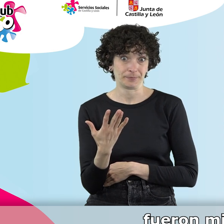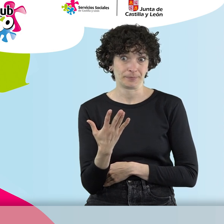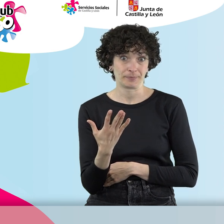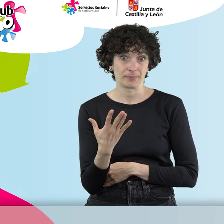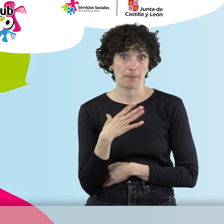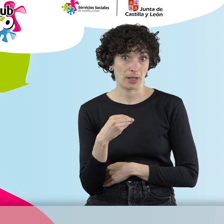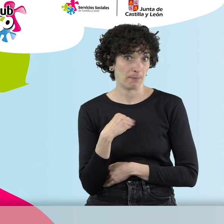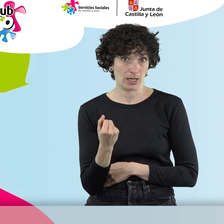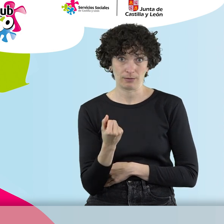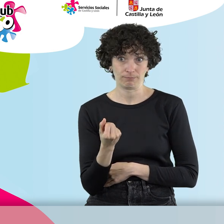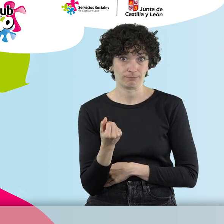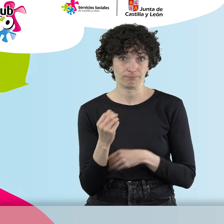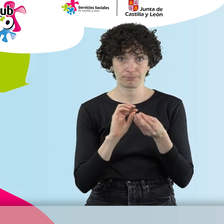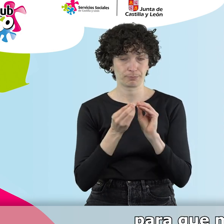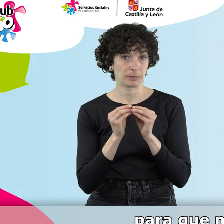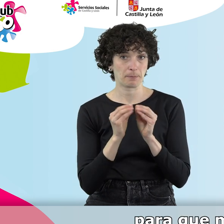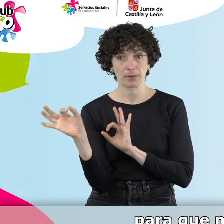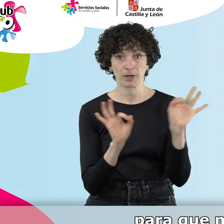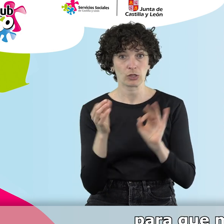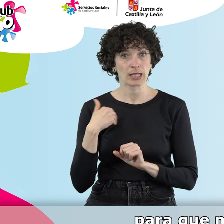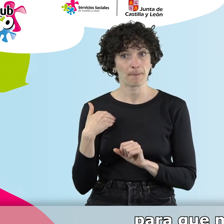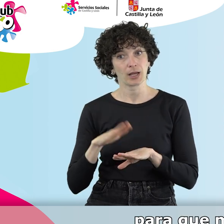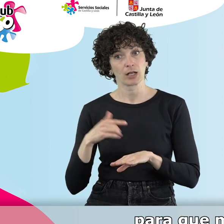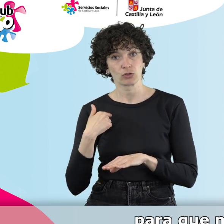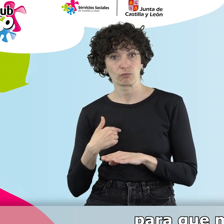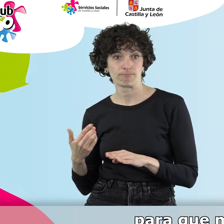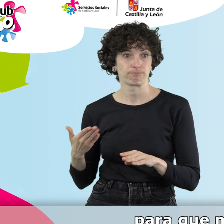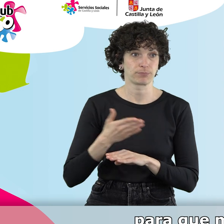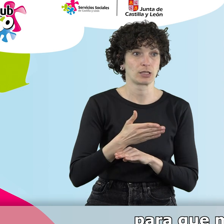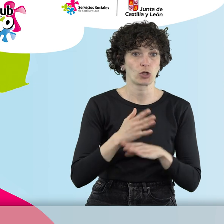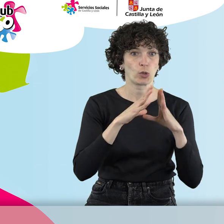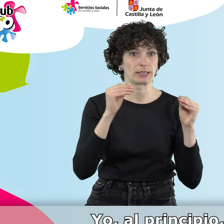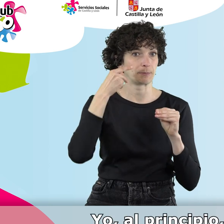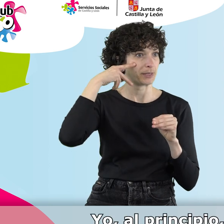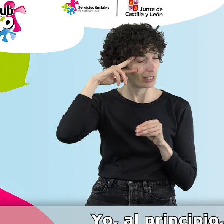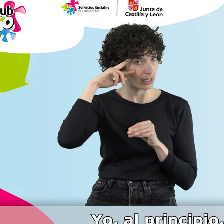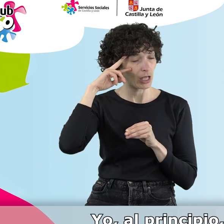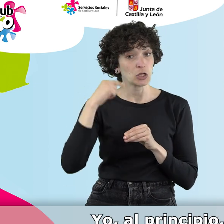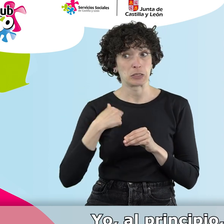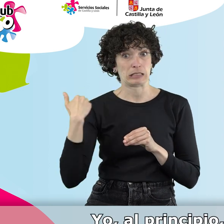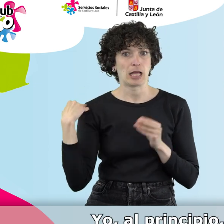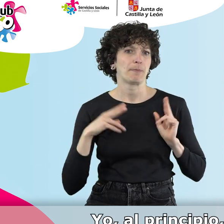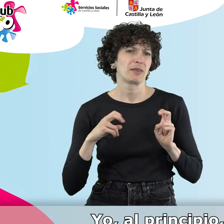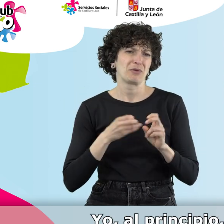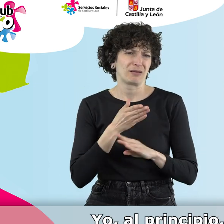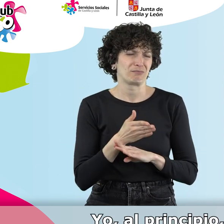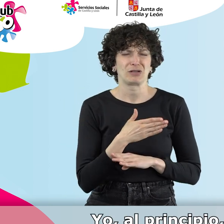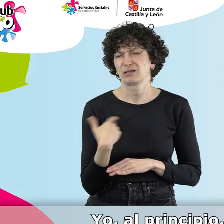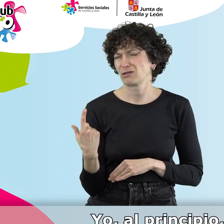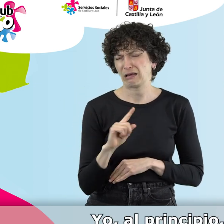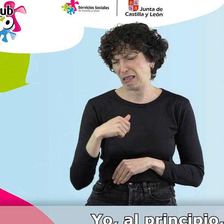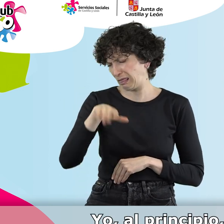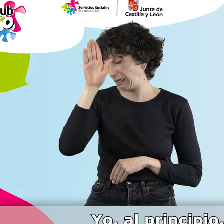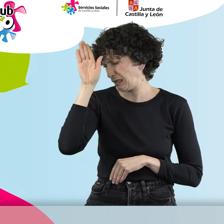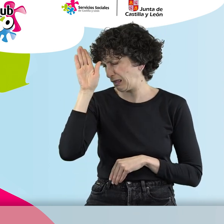la manera, me trajeron ya el papel hecho ya para que me fuera a la Universidad de la Experiencia. Yo al principio no quería ir, dije, bueno, ahí